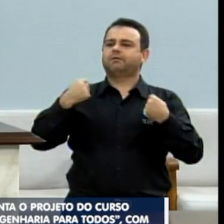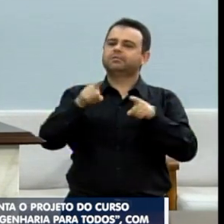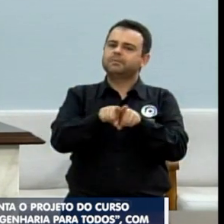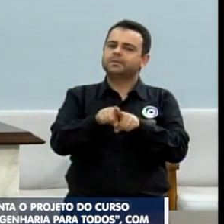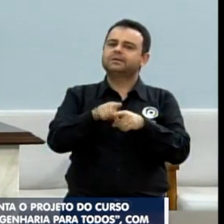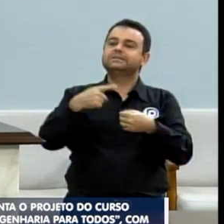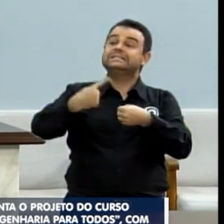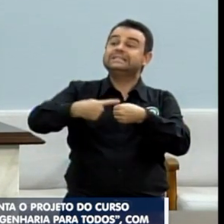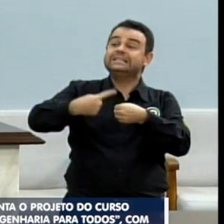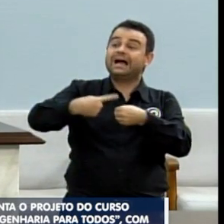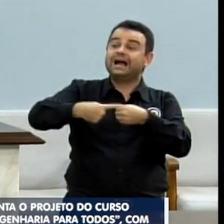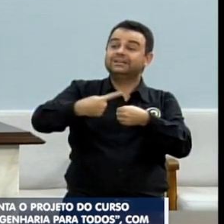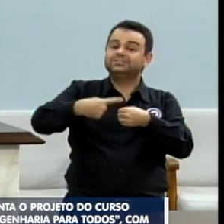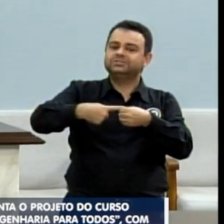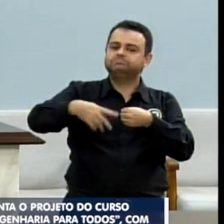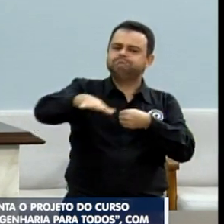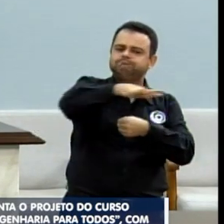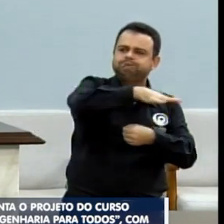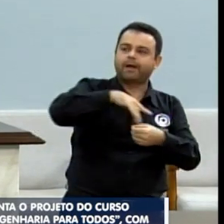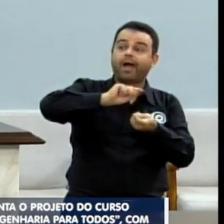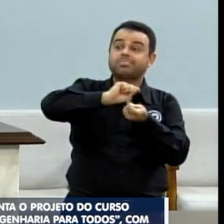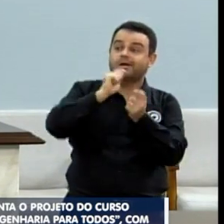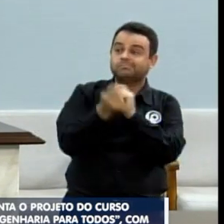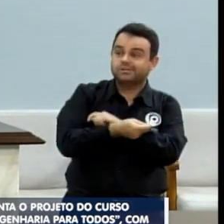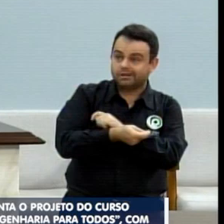faz parte desse papel.